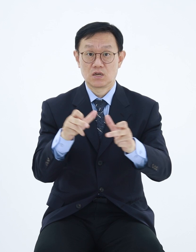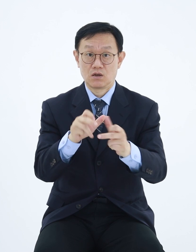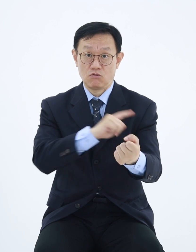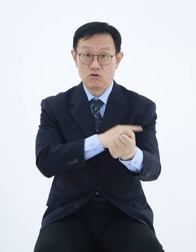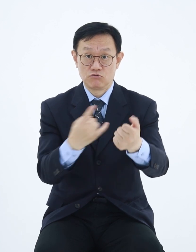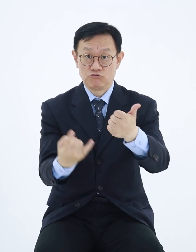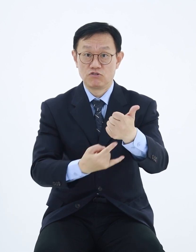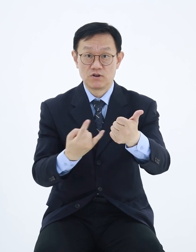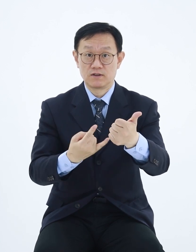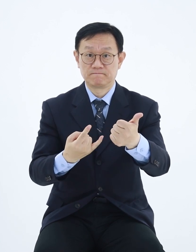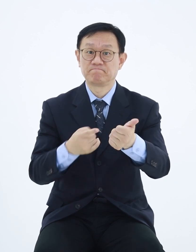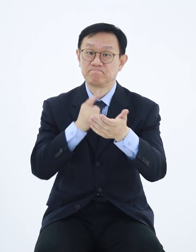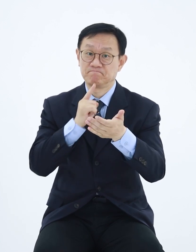장애인권리위원회에 진정을 내겠습니다.